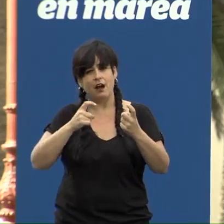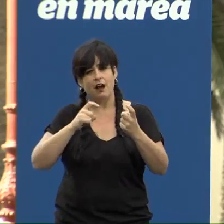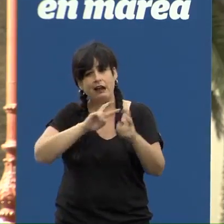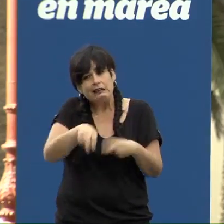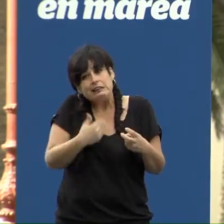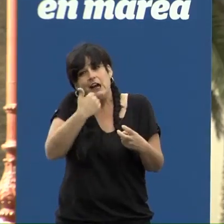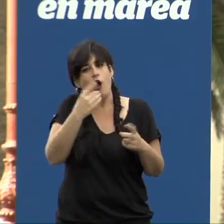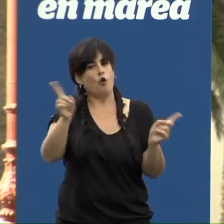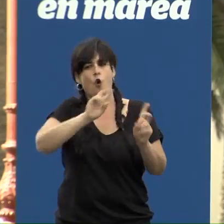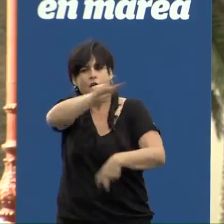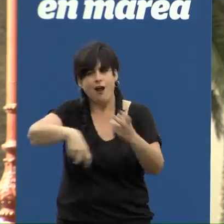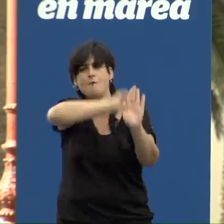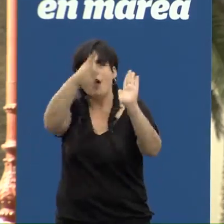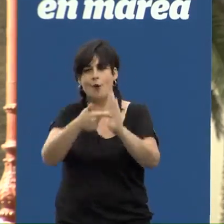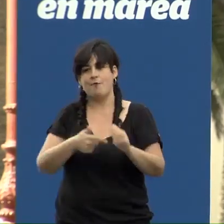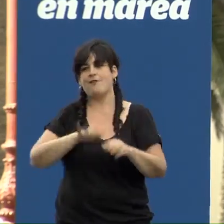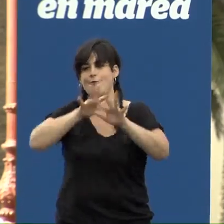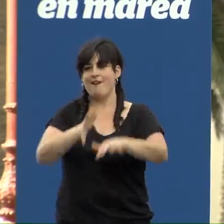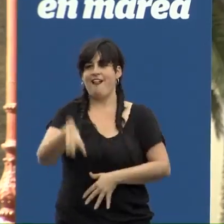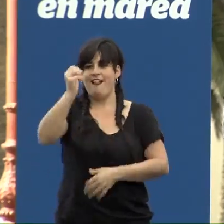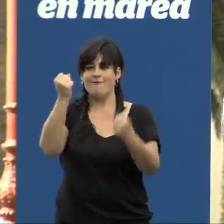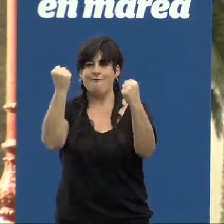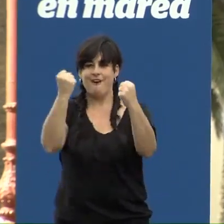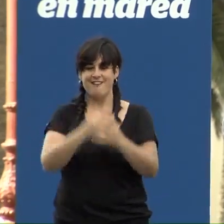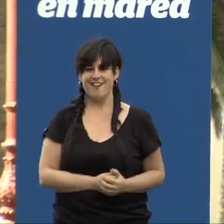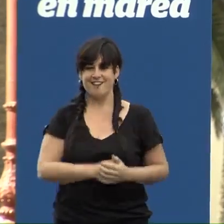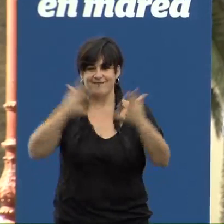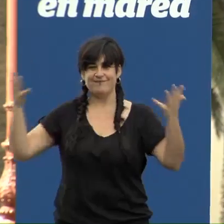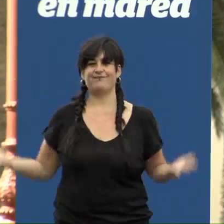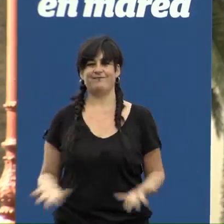todo. Hai Marea, moita forza!